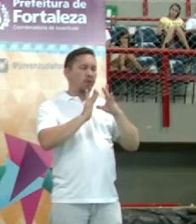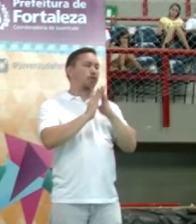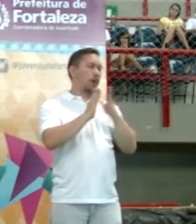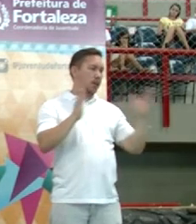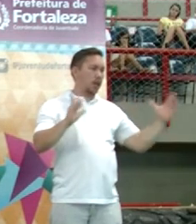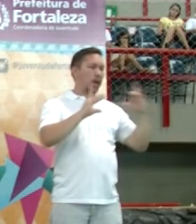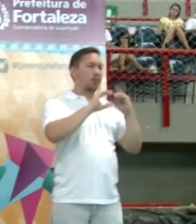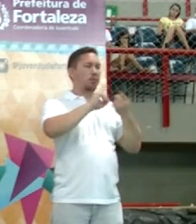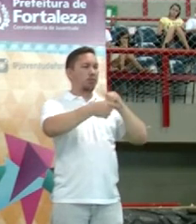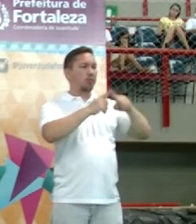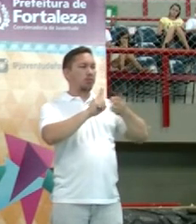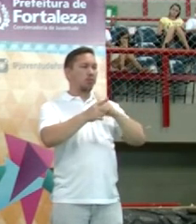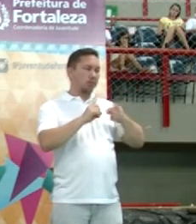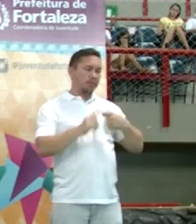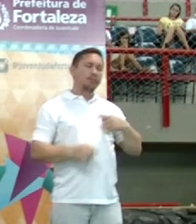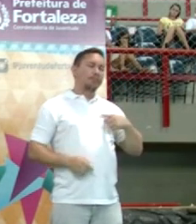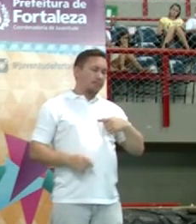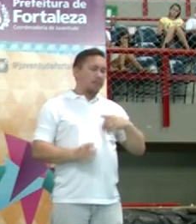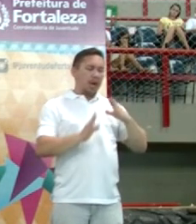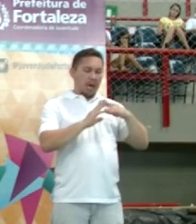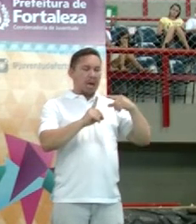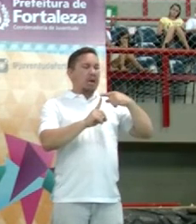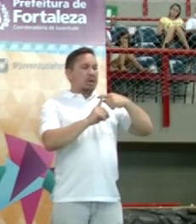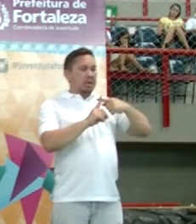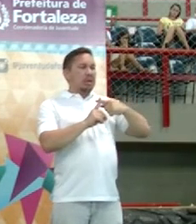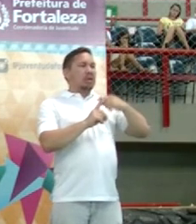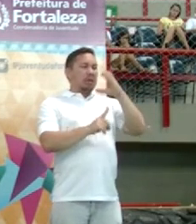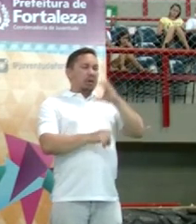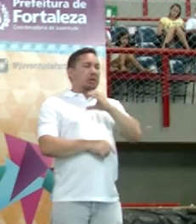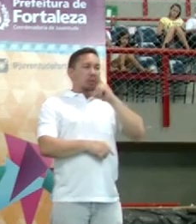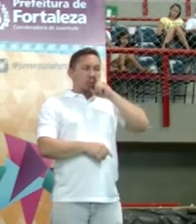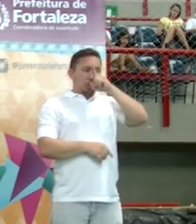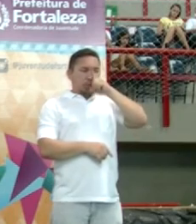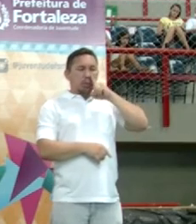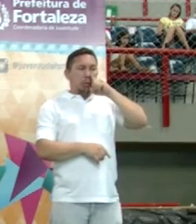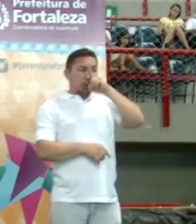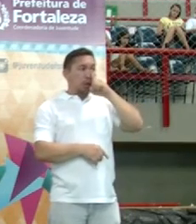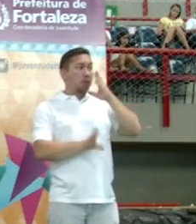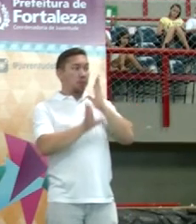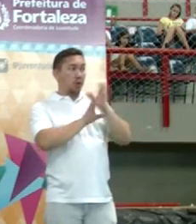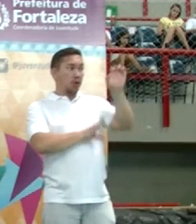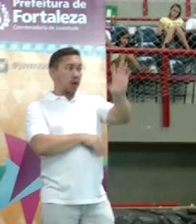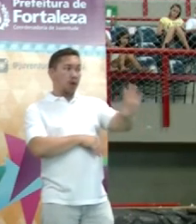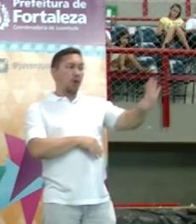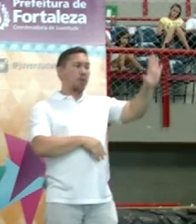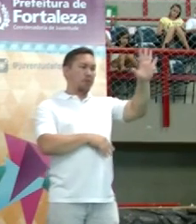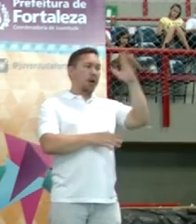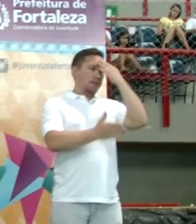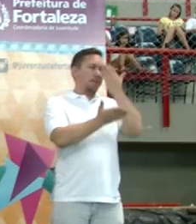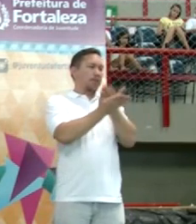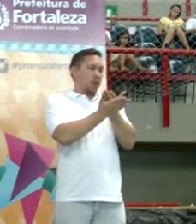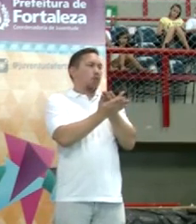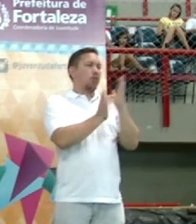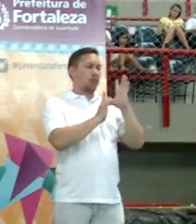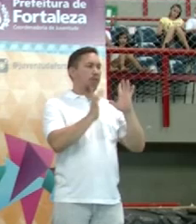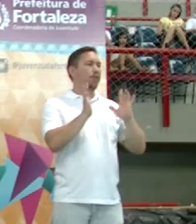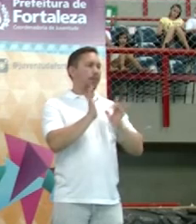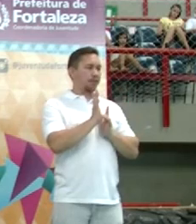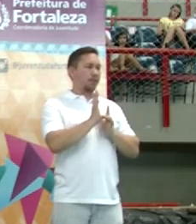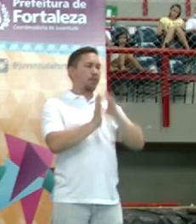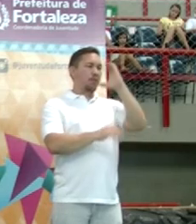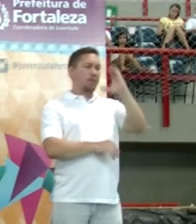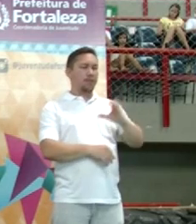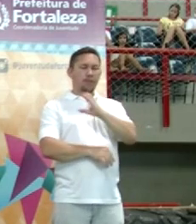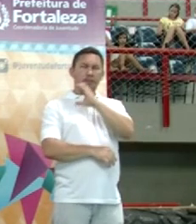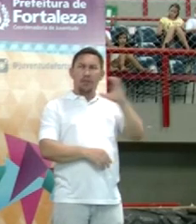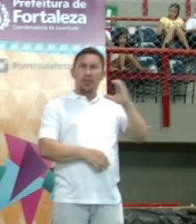Média. É a instituição mais influente da Idade Média, porque a sociedade europeia se converteu ao cristianismo. Sempre